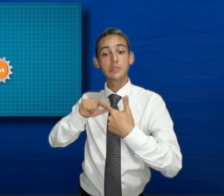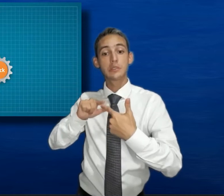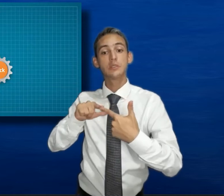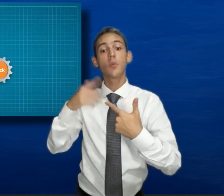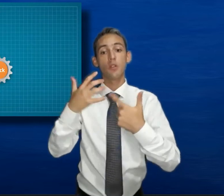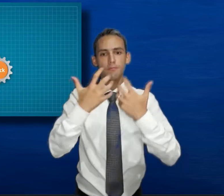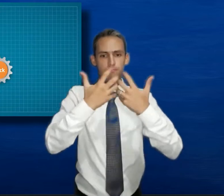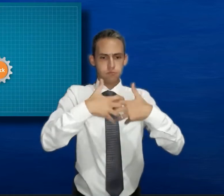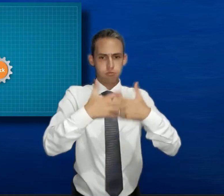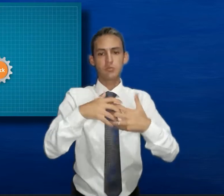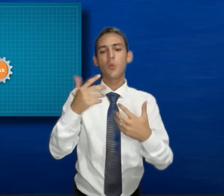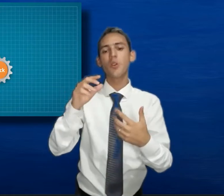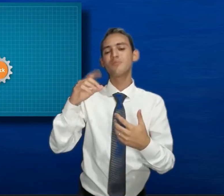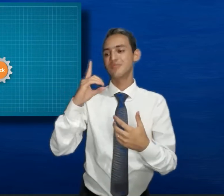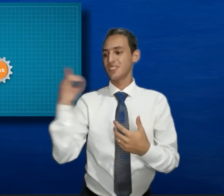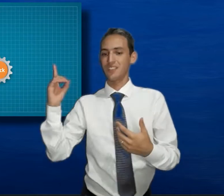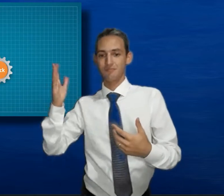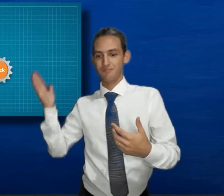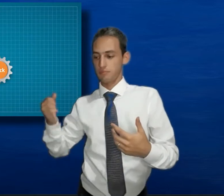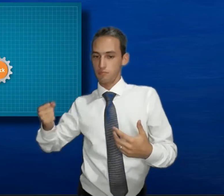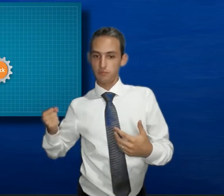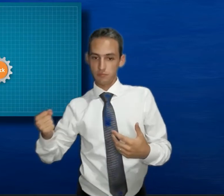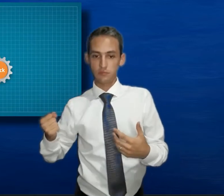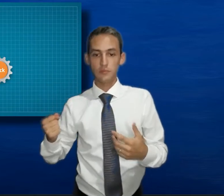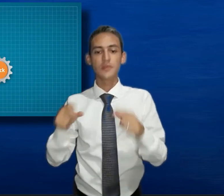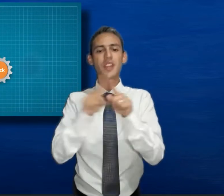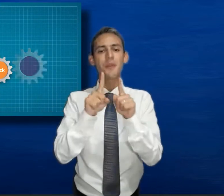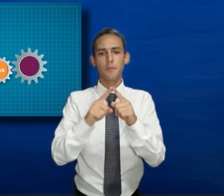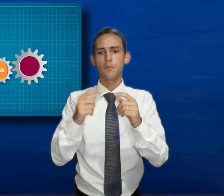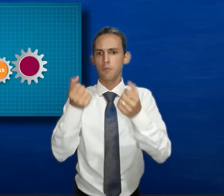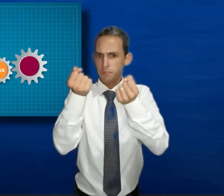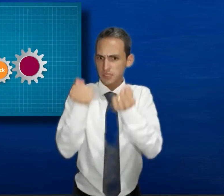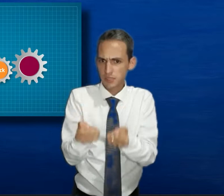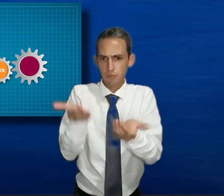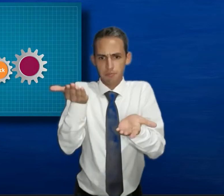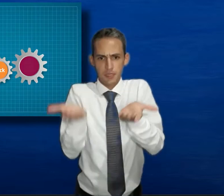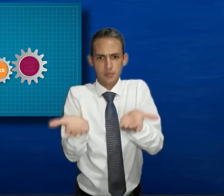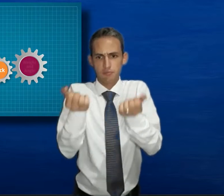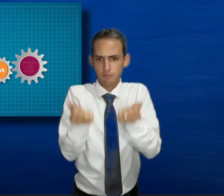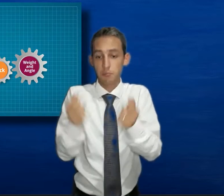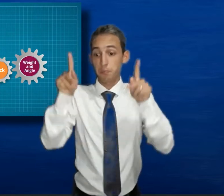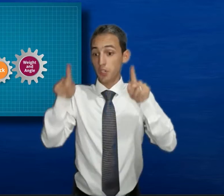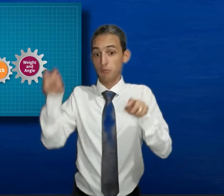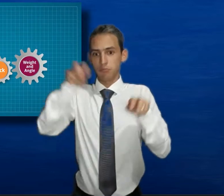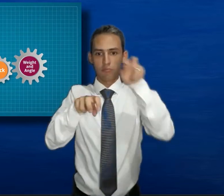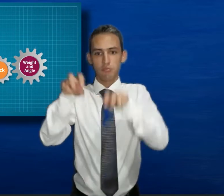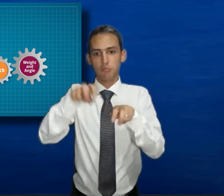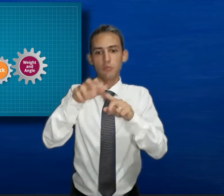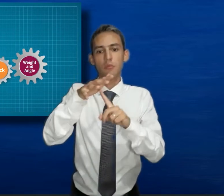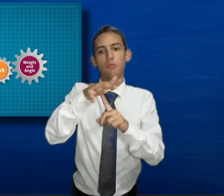e o rotor de cauda. O piloto opera a alavanca de comando com a mão direita. E, por